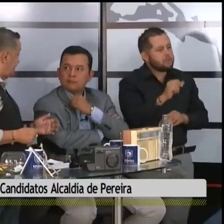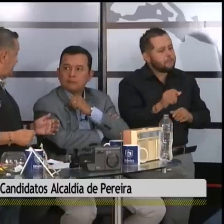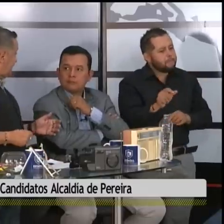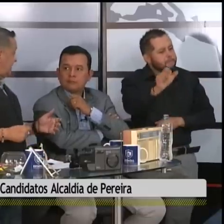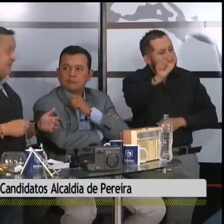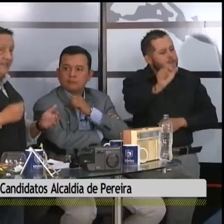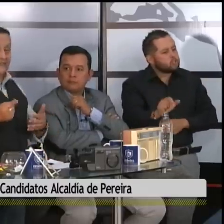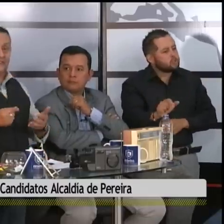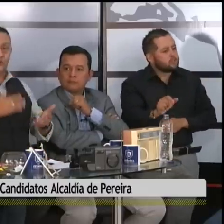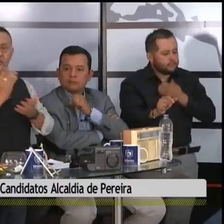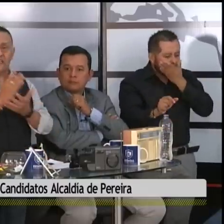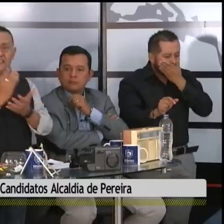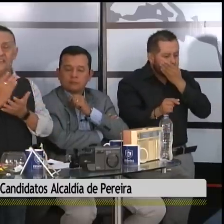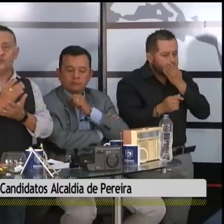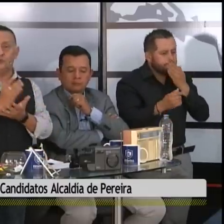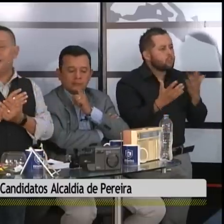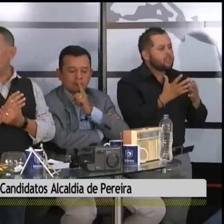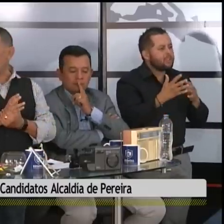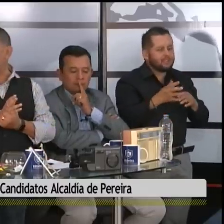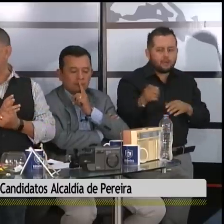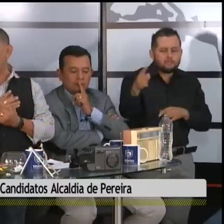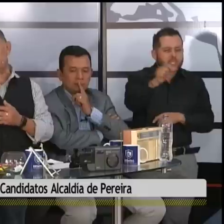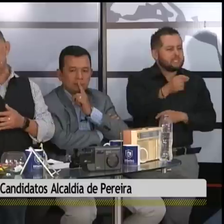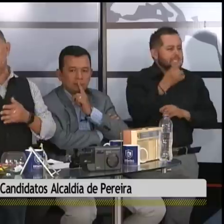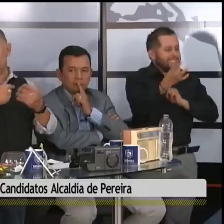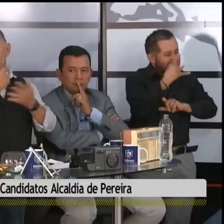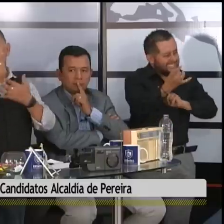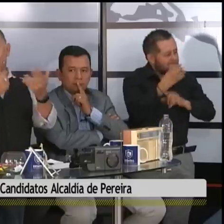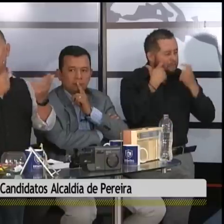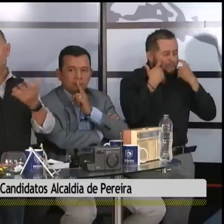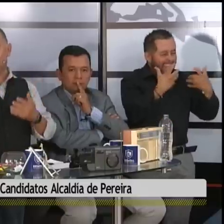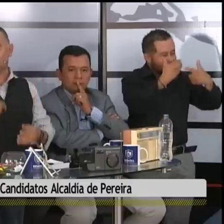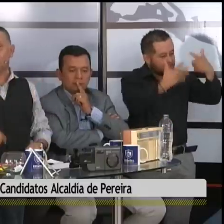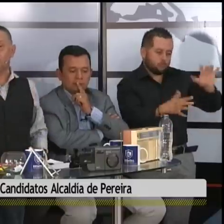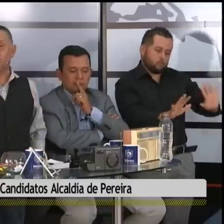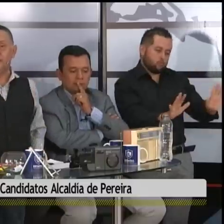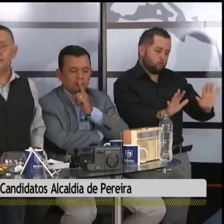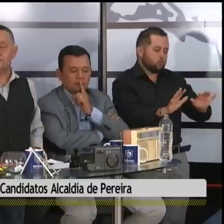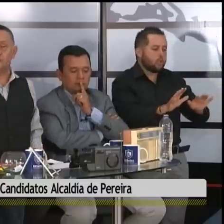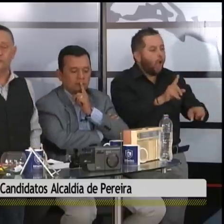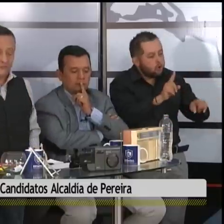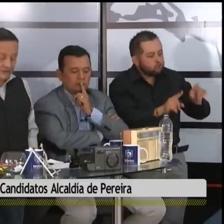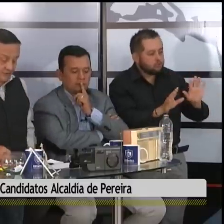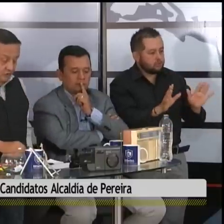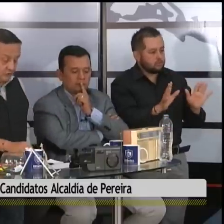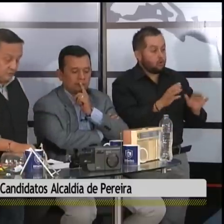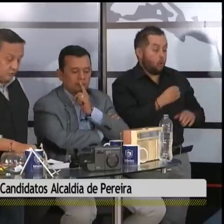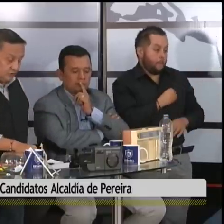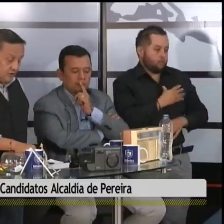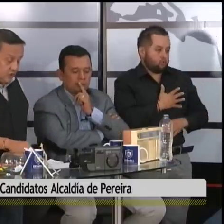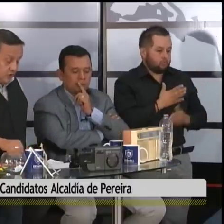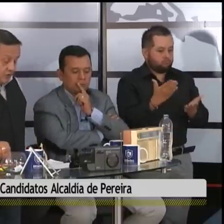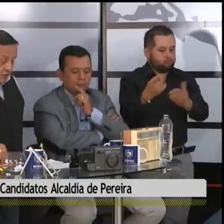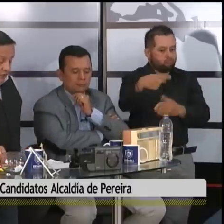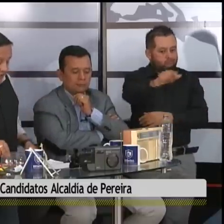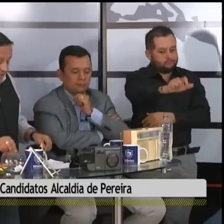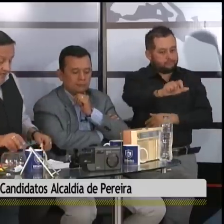visitantes en las redes sociales que hizo varias preguntas, ¿no? De a una para que le demos oportunidades absolutamente a todo el mundo.